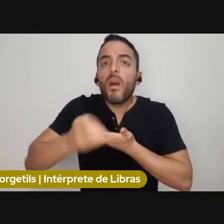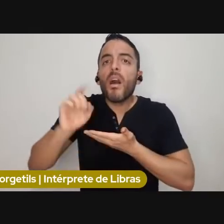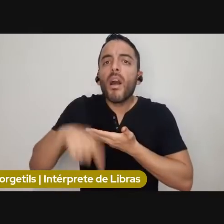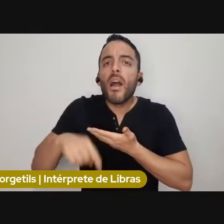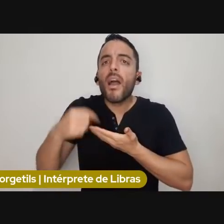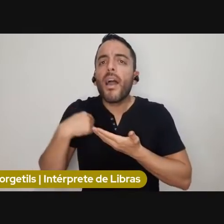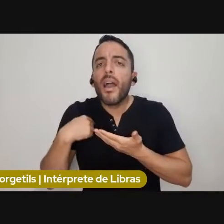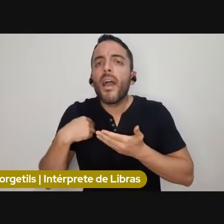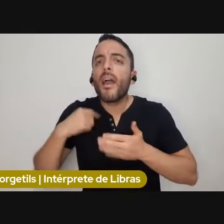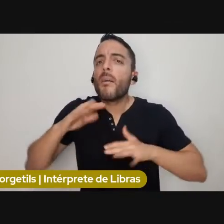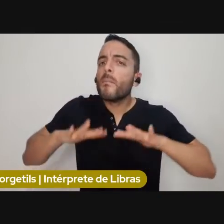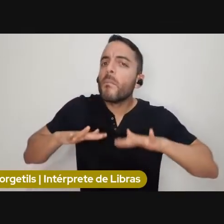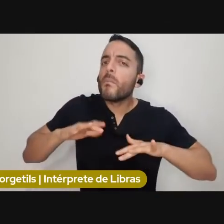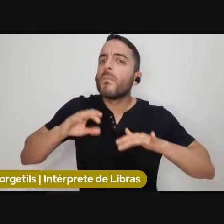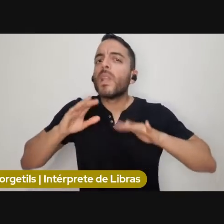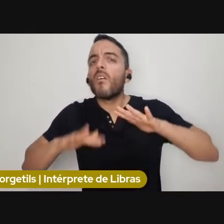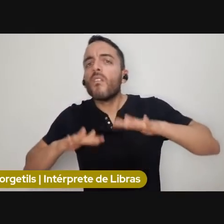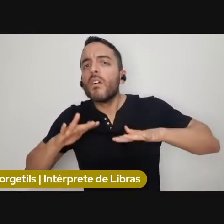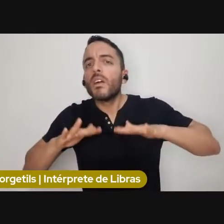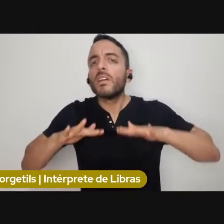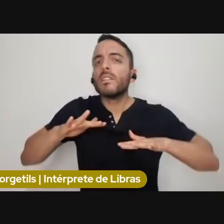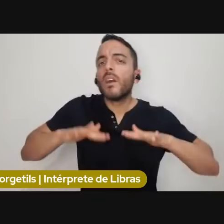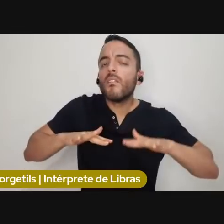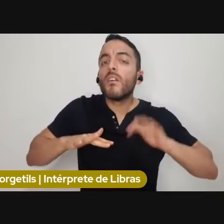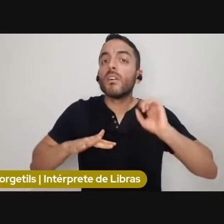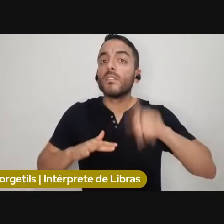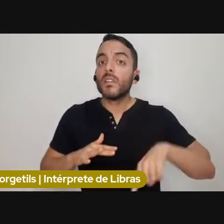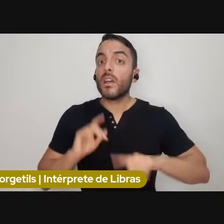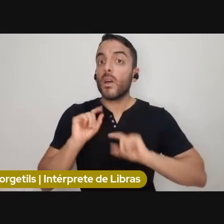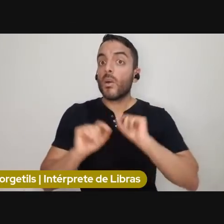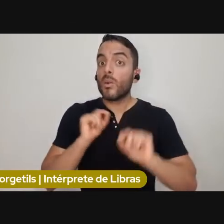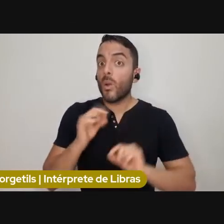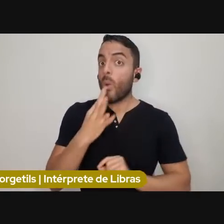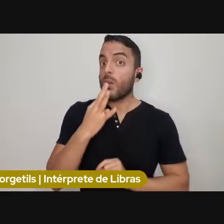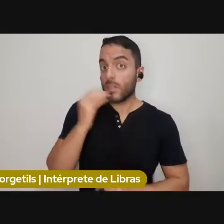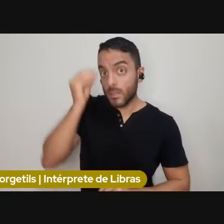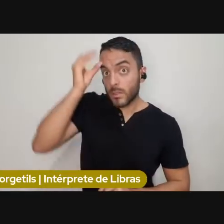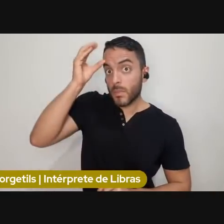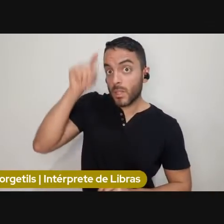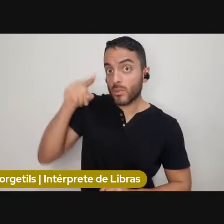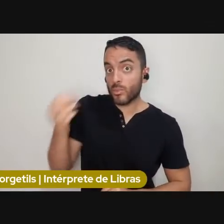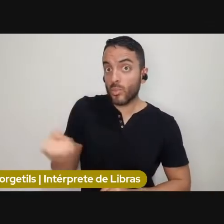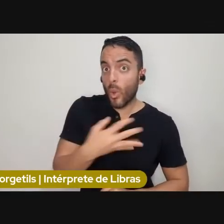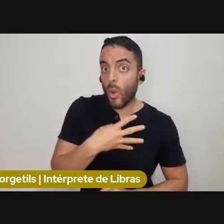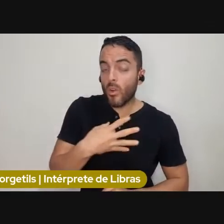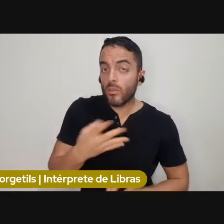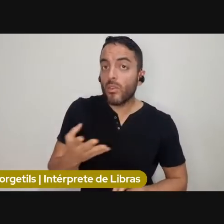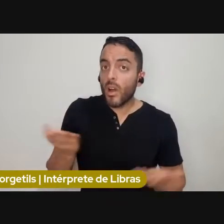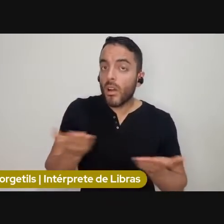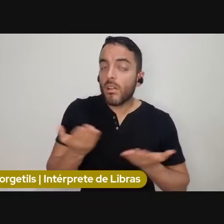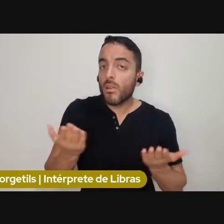e todo o conhecimento novo que ela trouxe, a dimensão